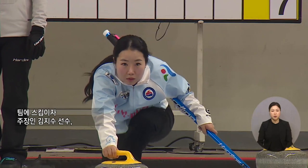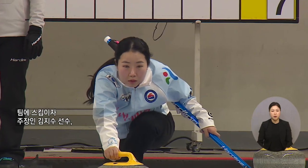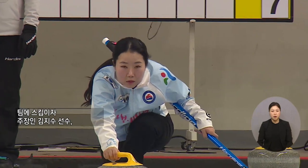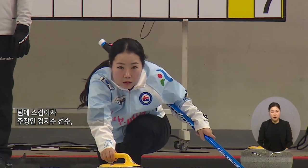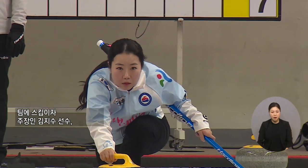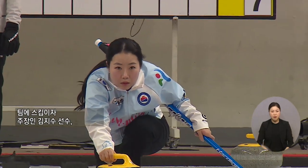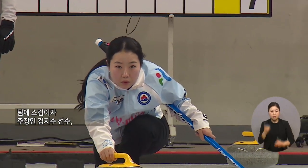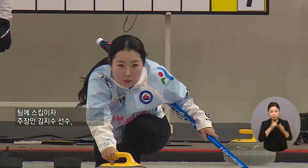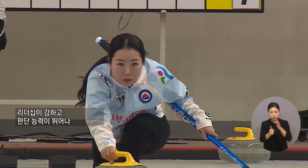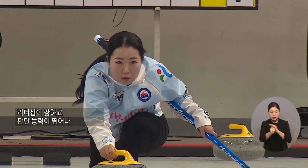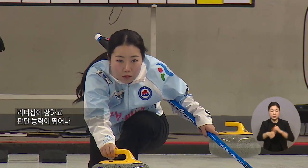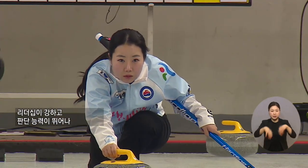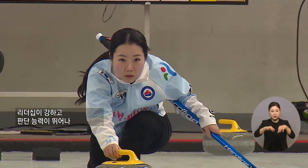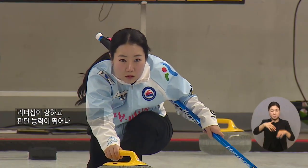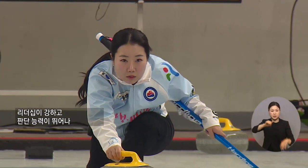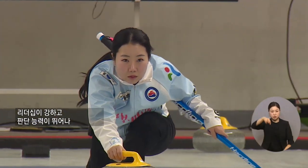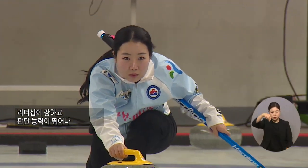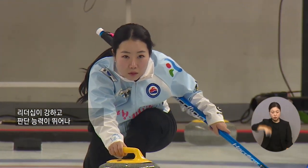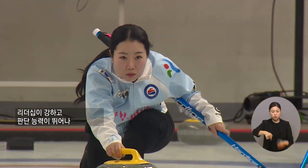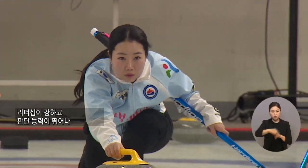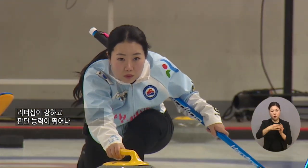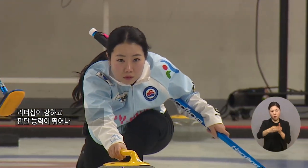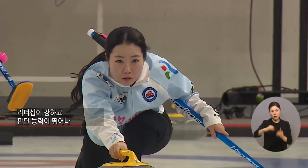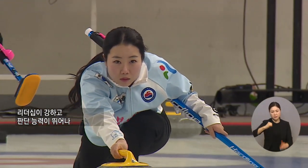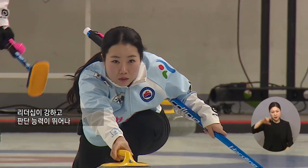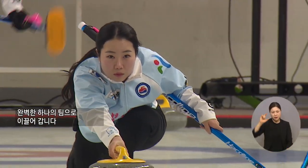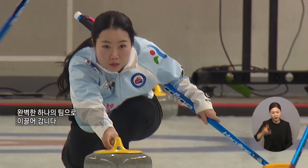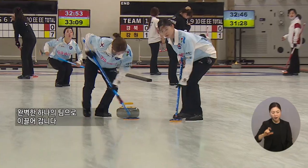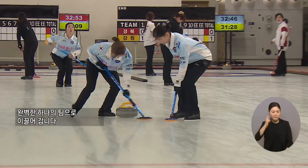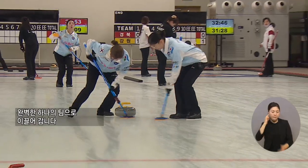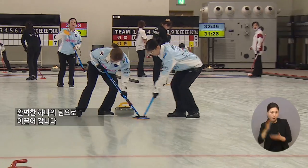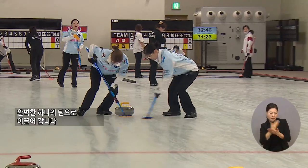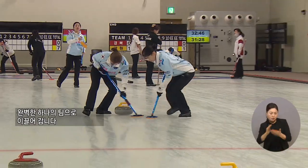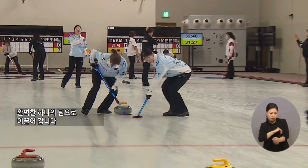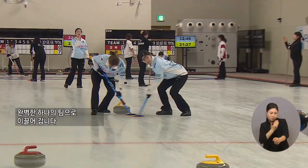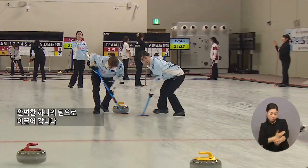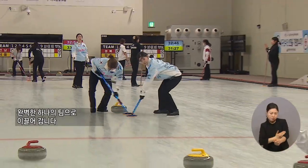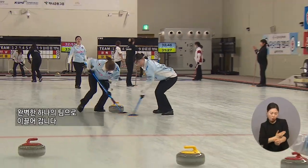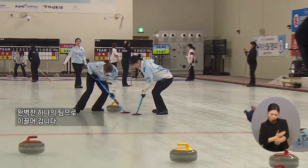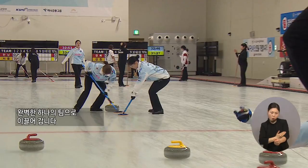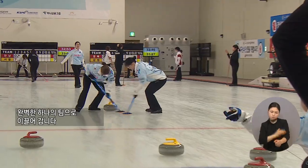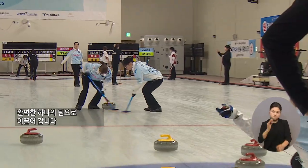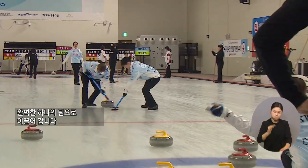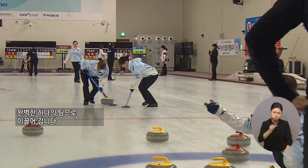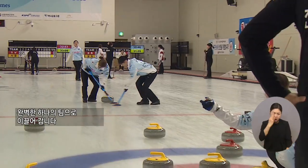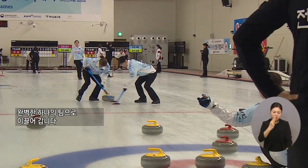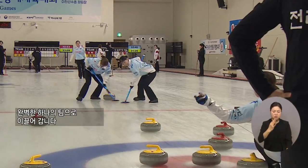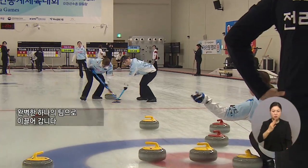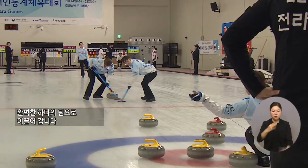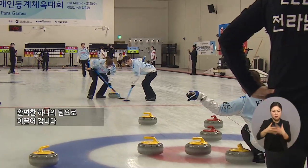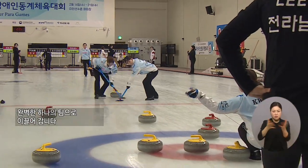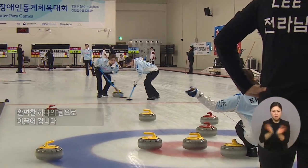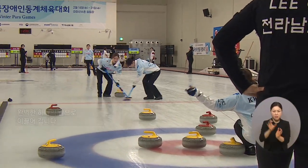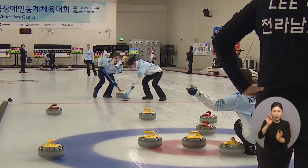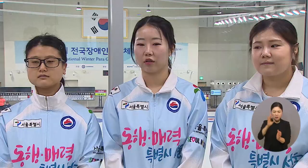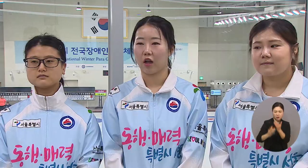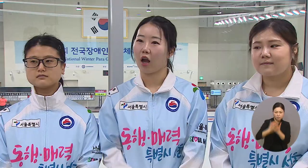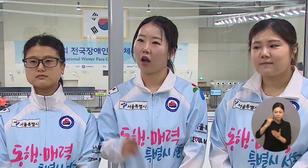김지수 선수 리더십이 강하고 판단 능력이 뛰어나 완벽한 하나의 팀으로 이끌어갑니다